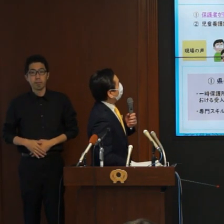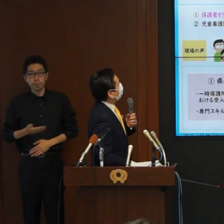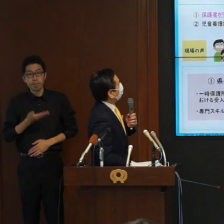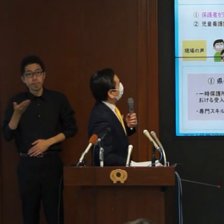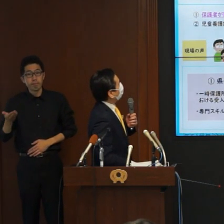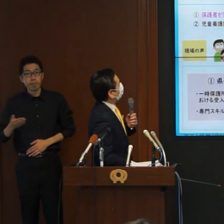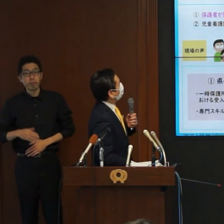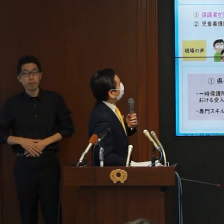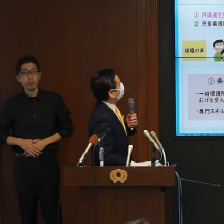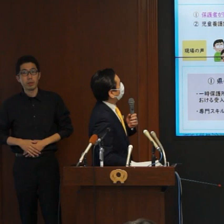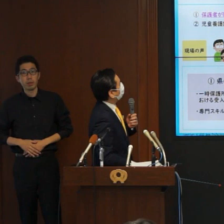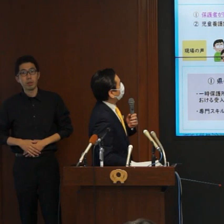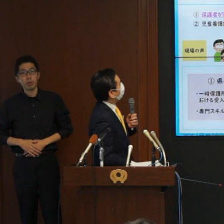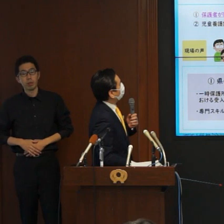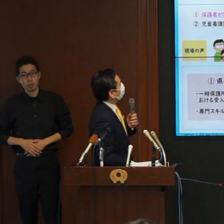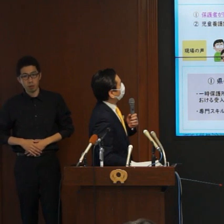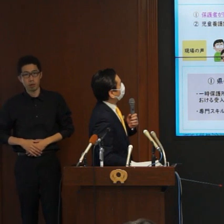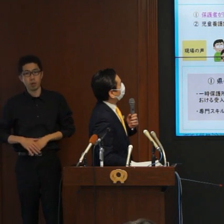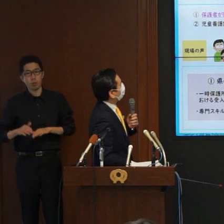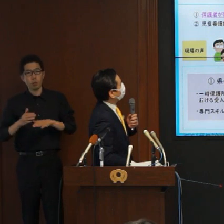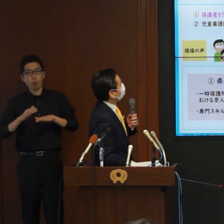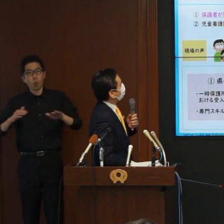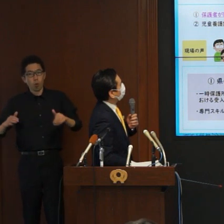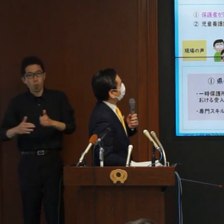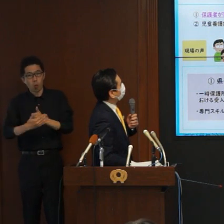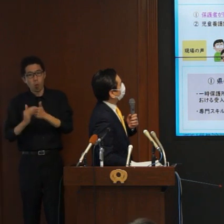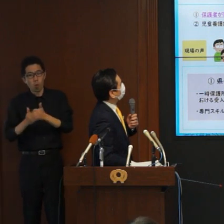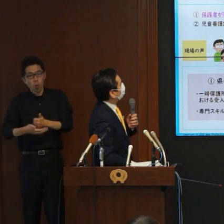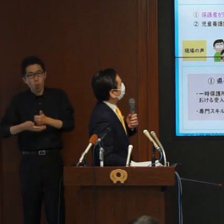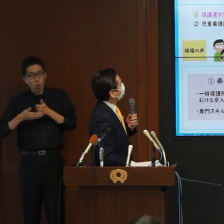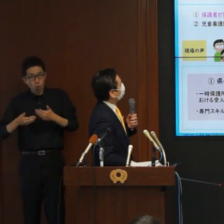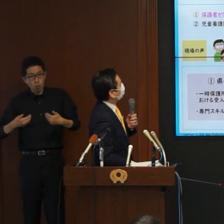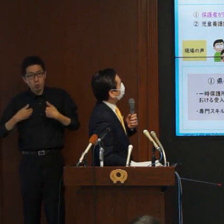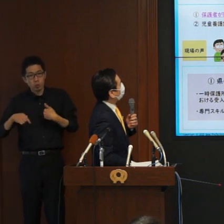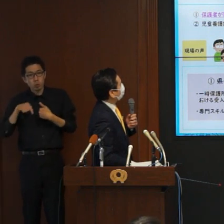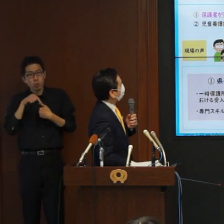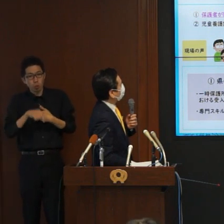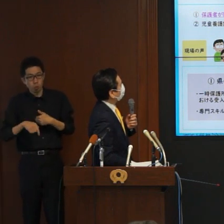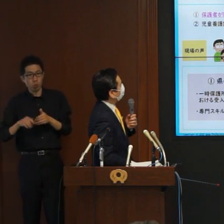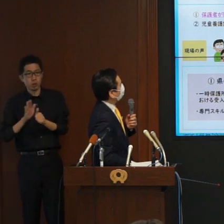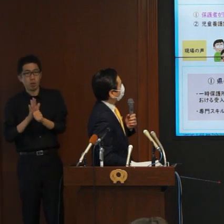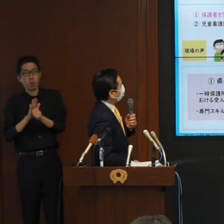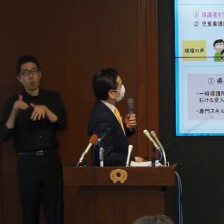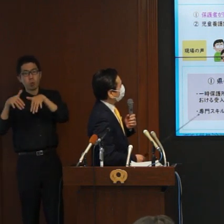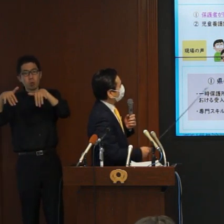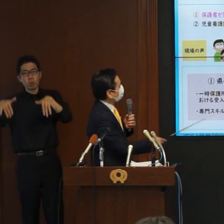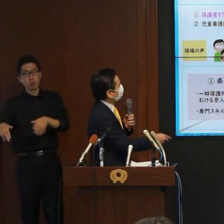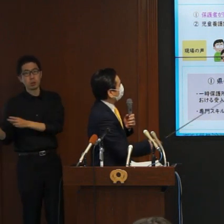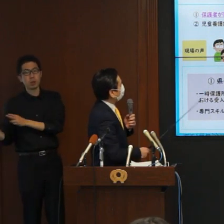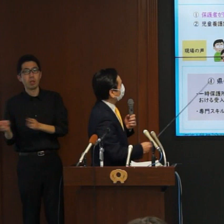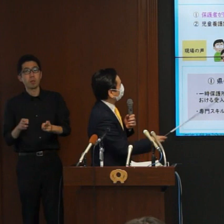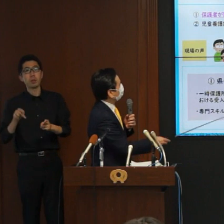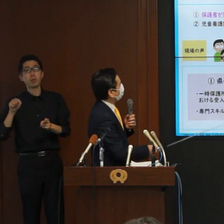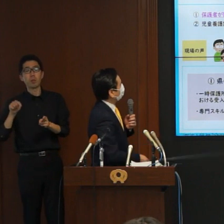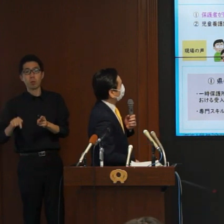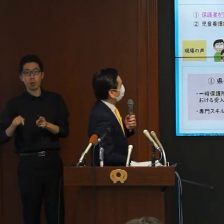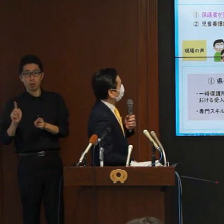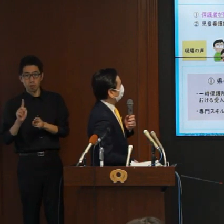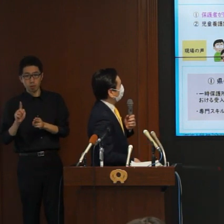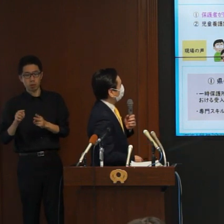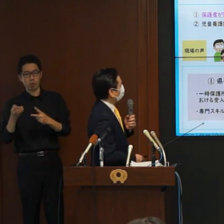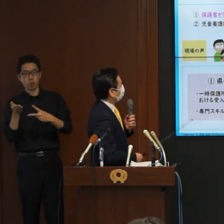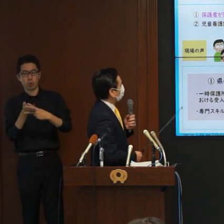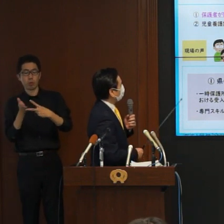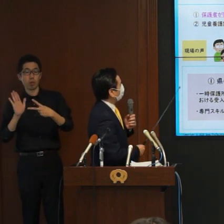らに養護保護児童サポート体制整備ということでありまして、まあ、簡単に2つ分かれておりますけれ